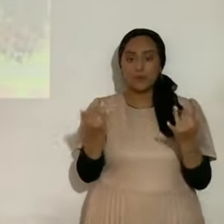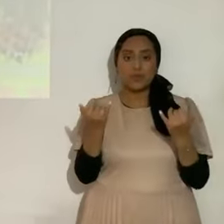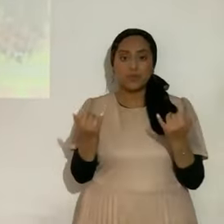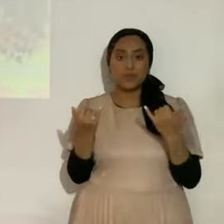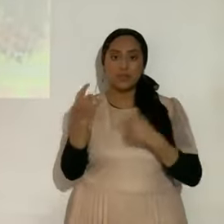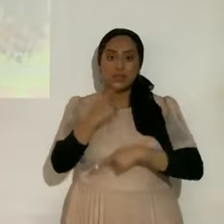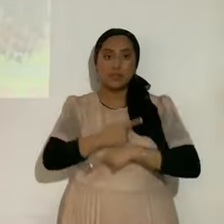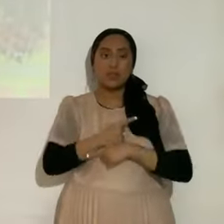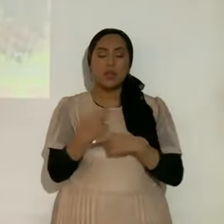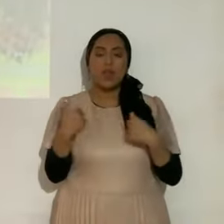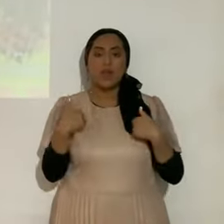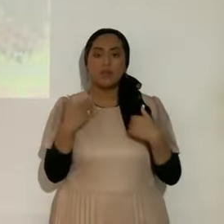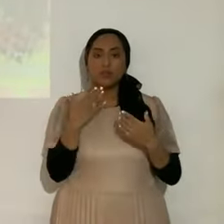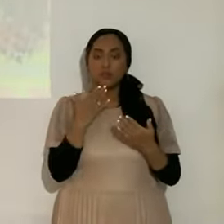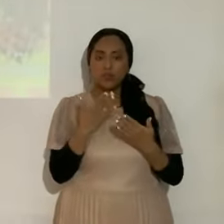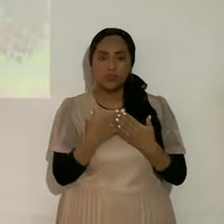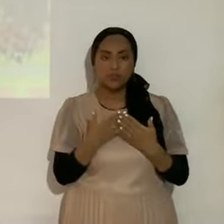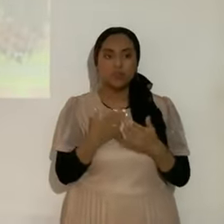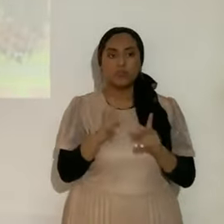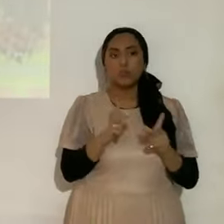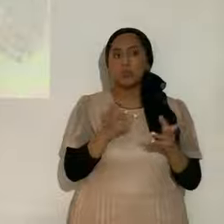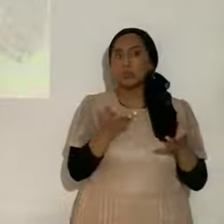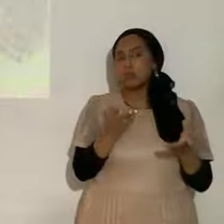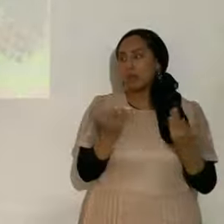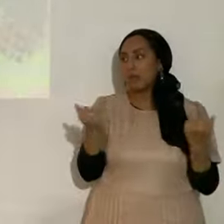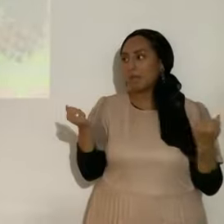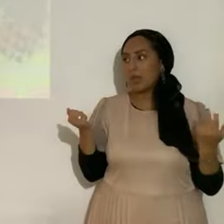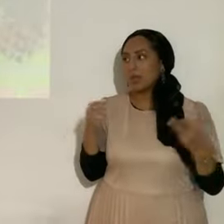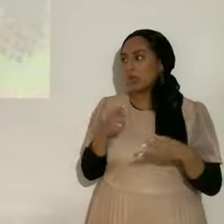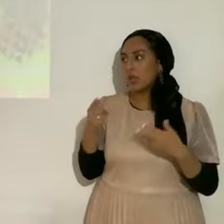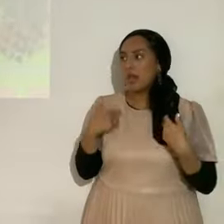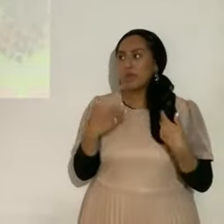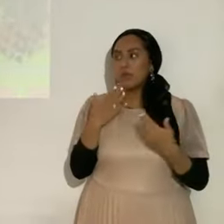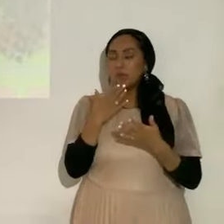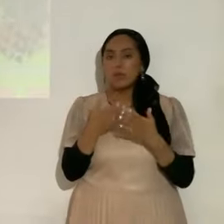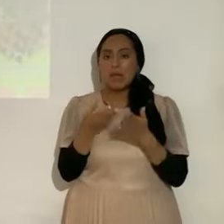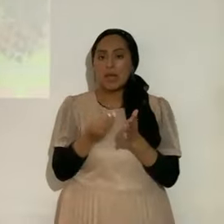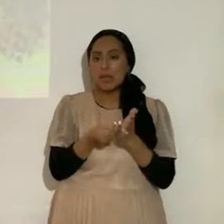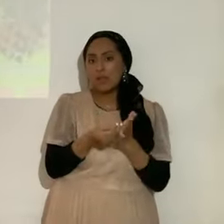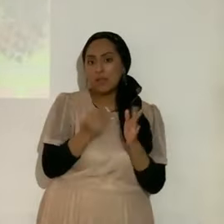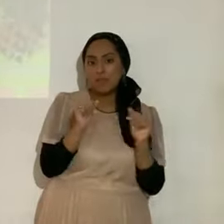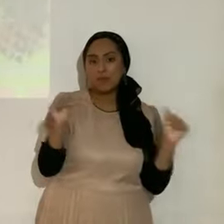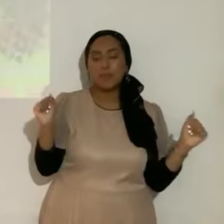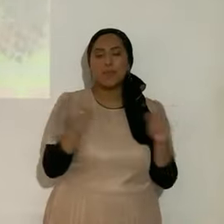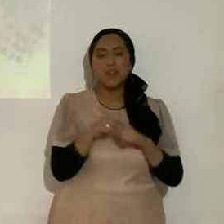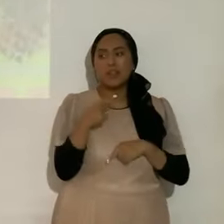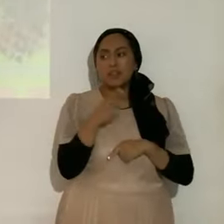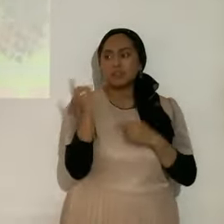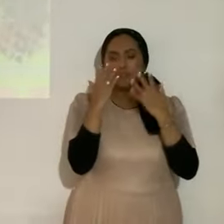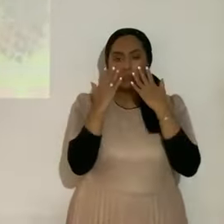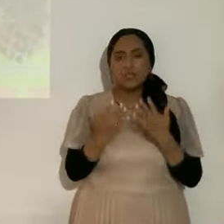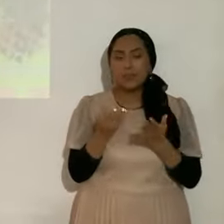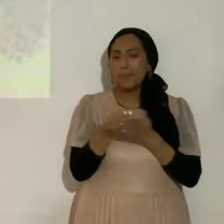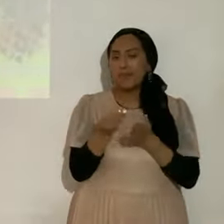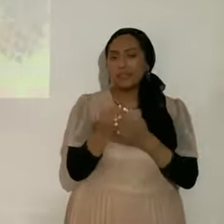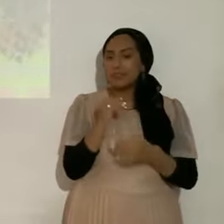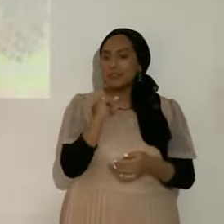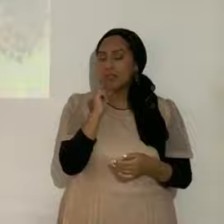día realmente tienen buenas posiciones, es gente, tal vez, tiene una buena solvencia económica, pero realmente es infeliz, el dinero no es